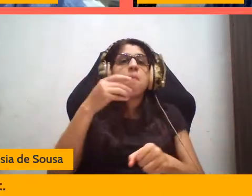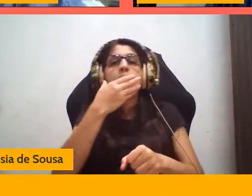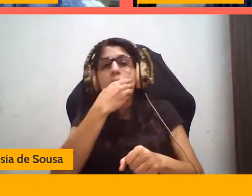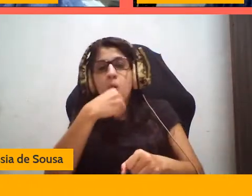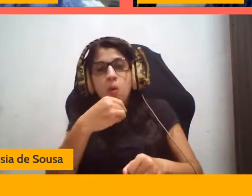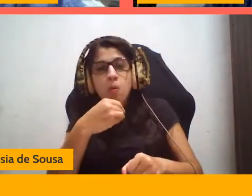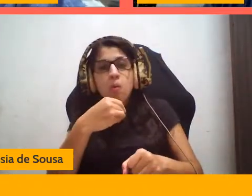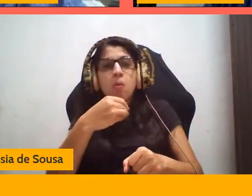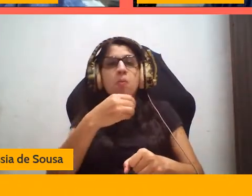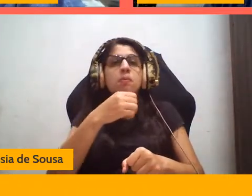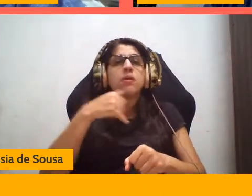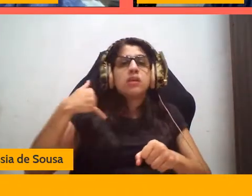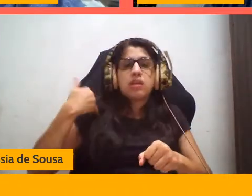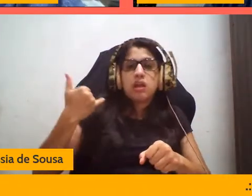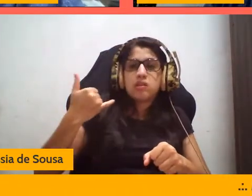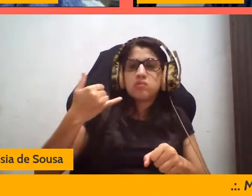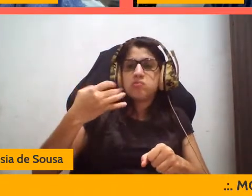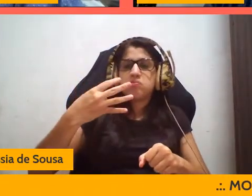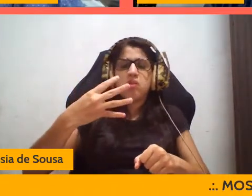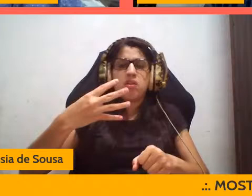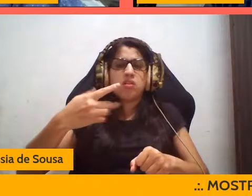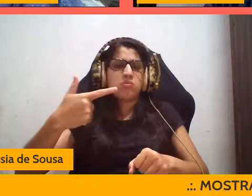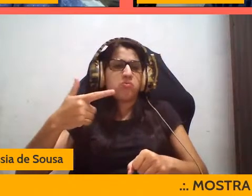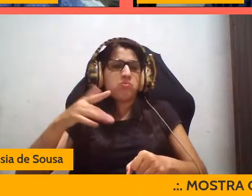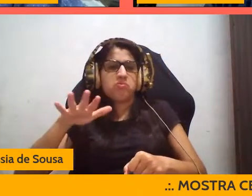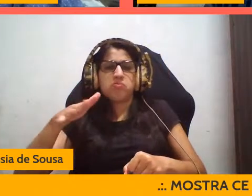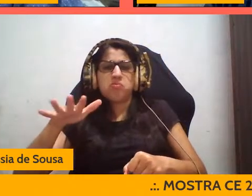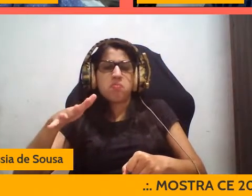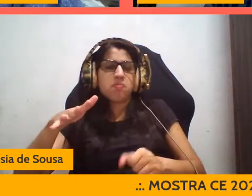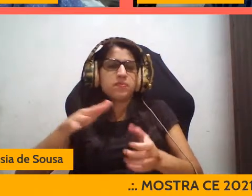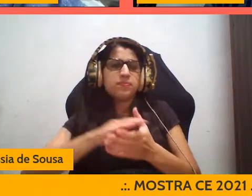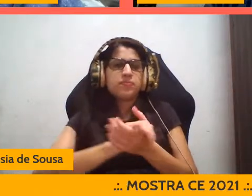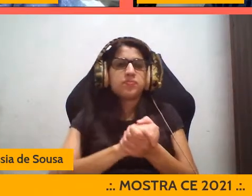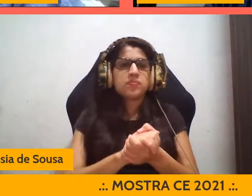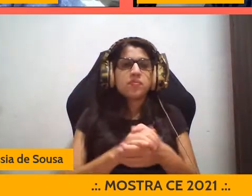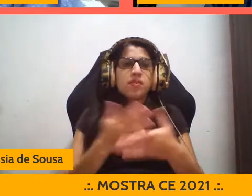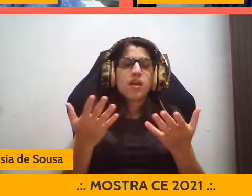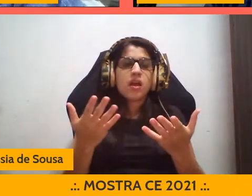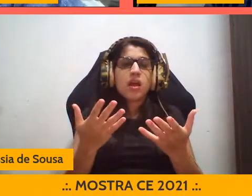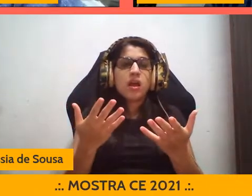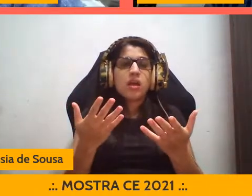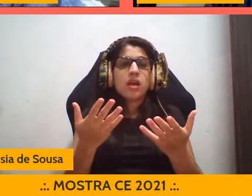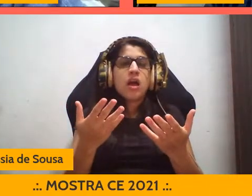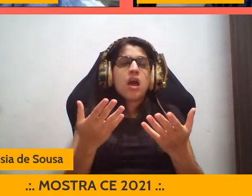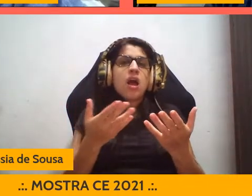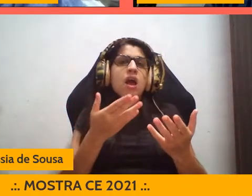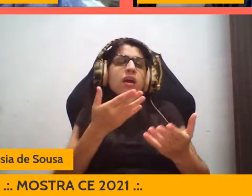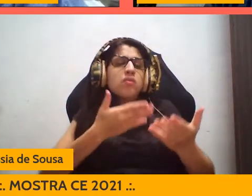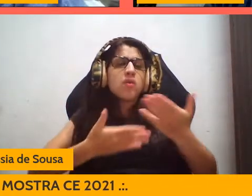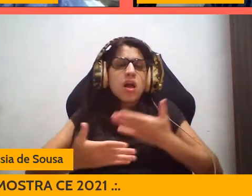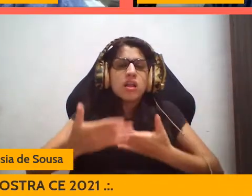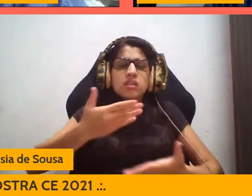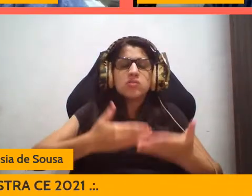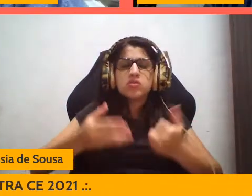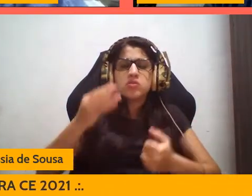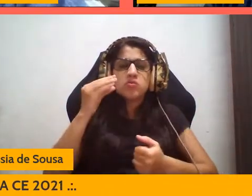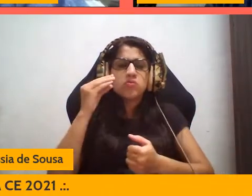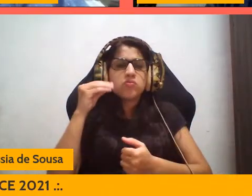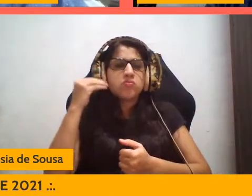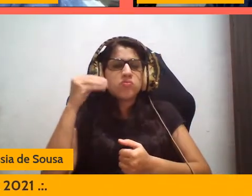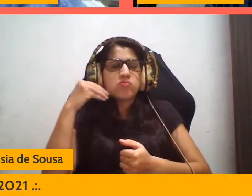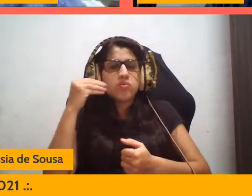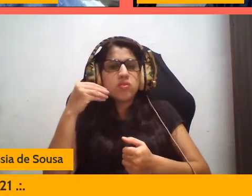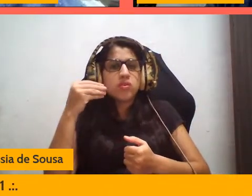havia uma intercâmbio de experiências, né? Os operários de construção